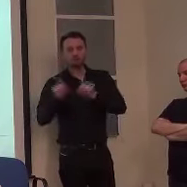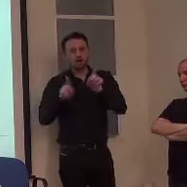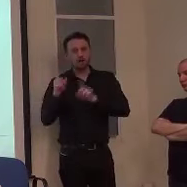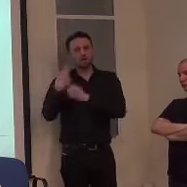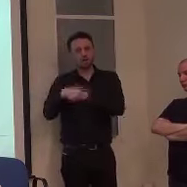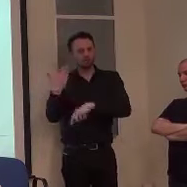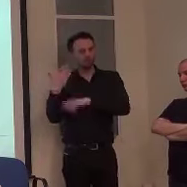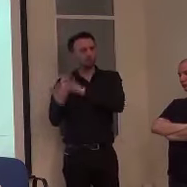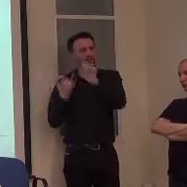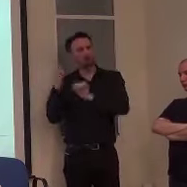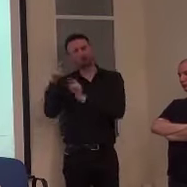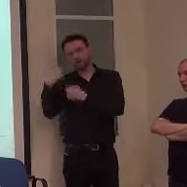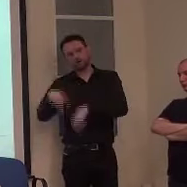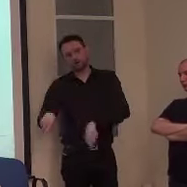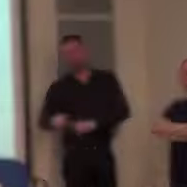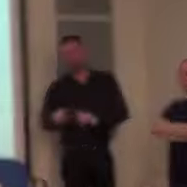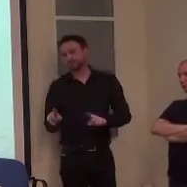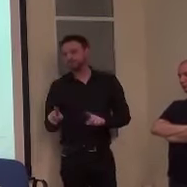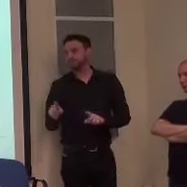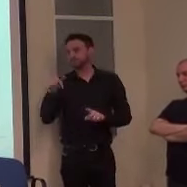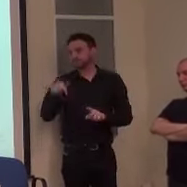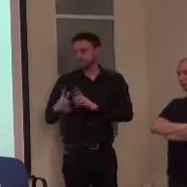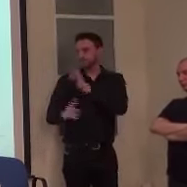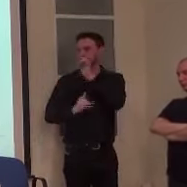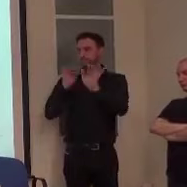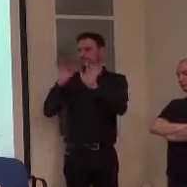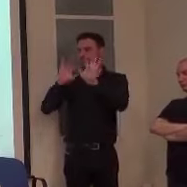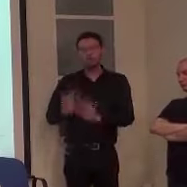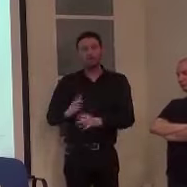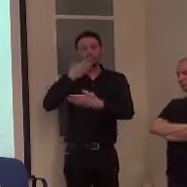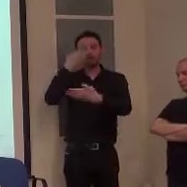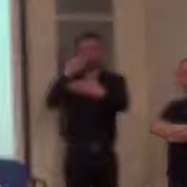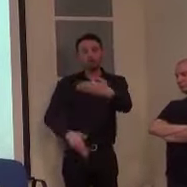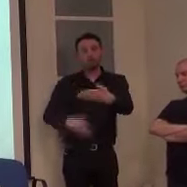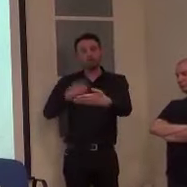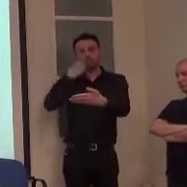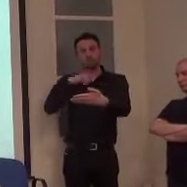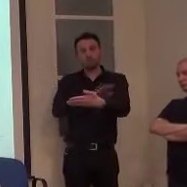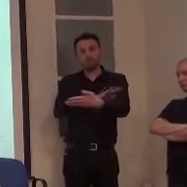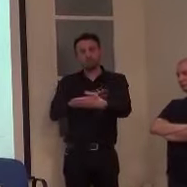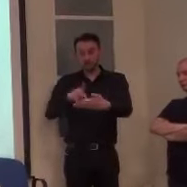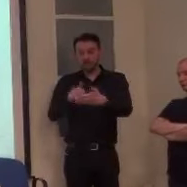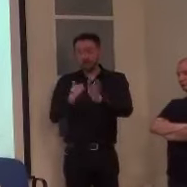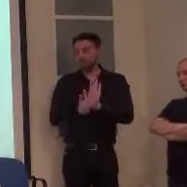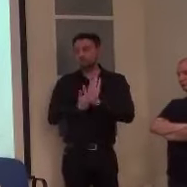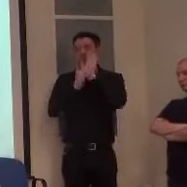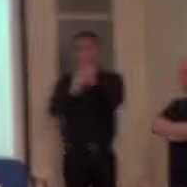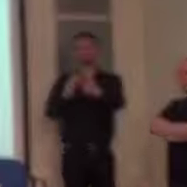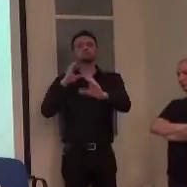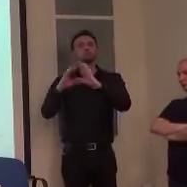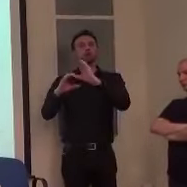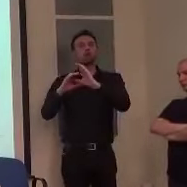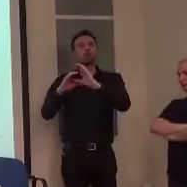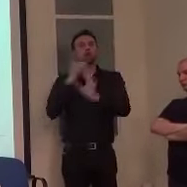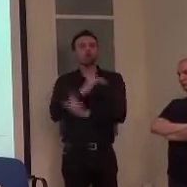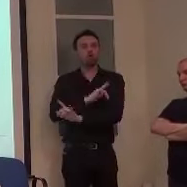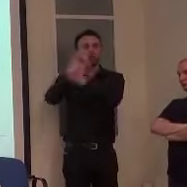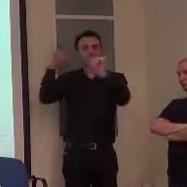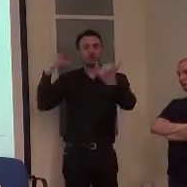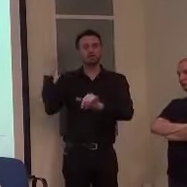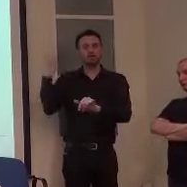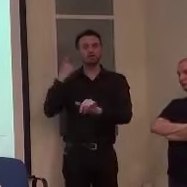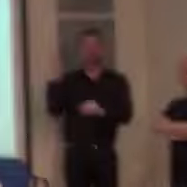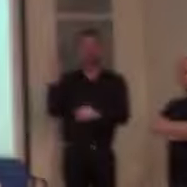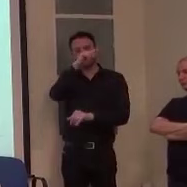cambiar pero siempre moviendo estamos haciendo la elaboración del informe final que tenemos acá para ser comunicado a las autoridades nacionales